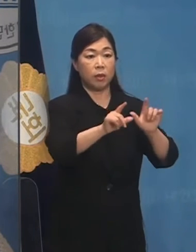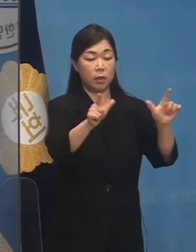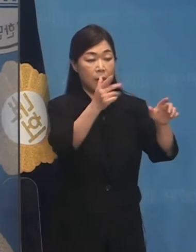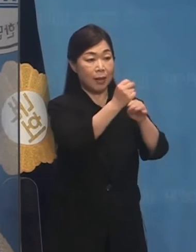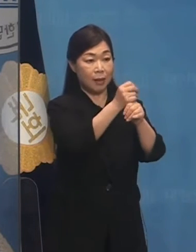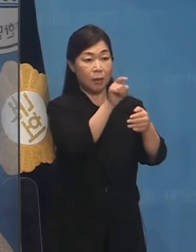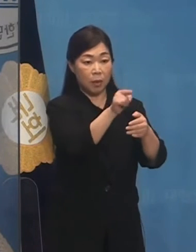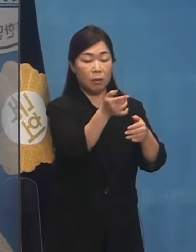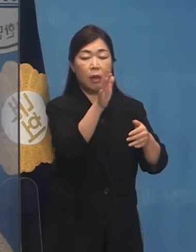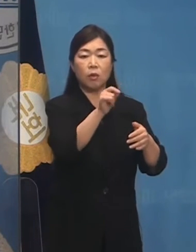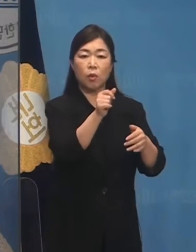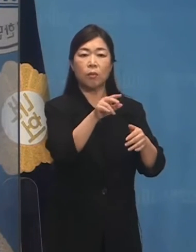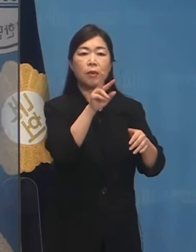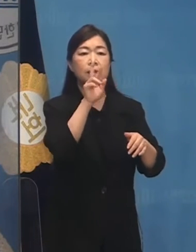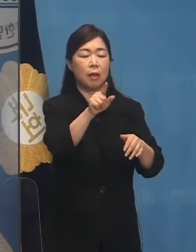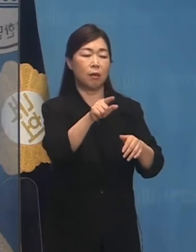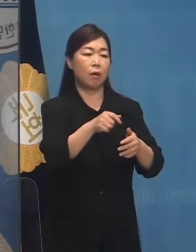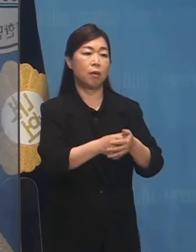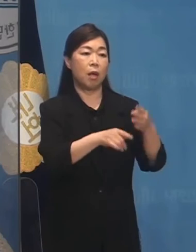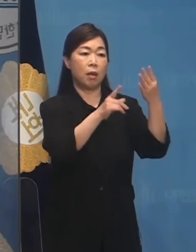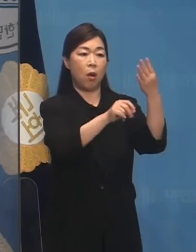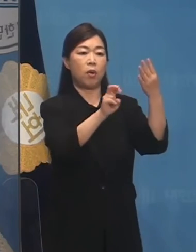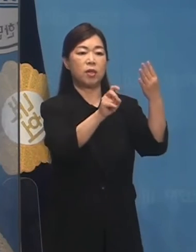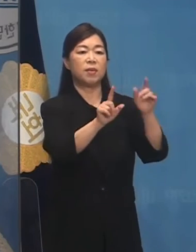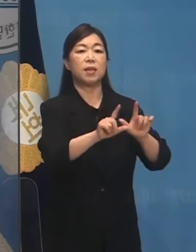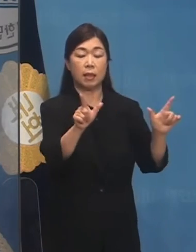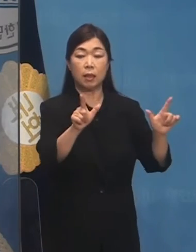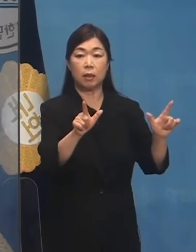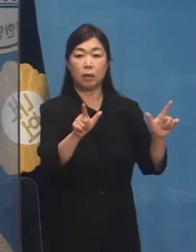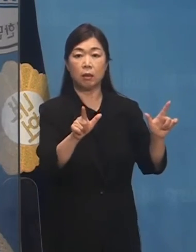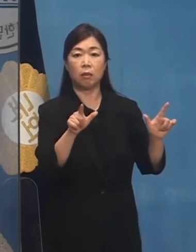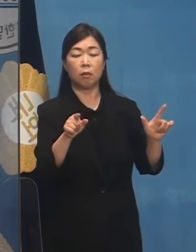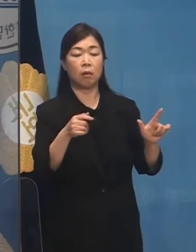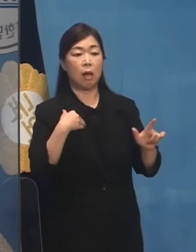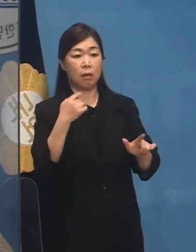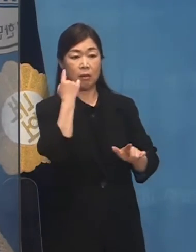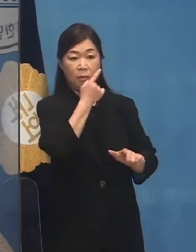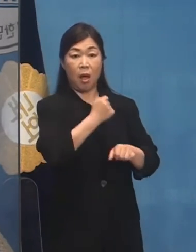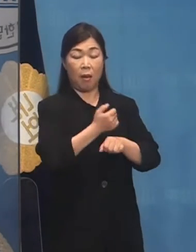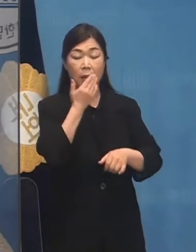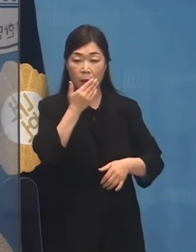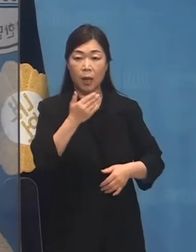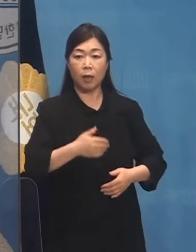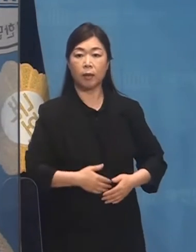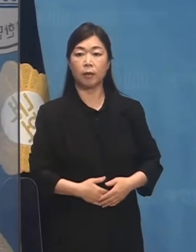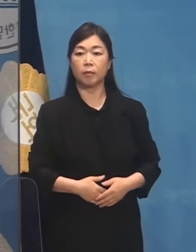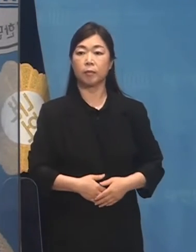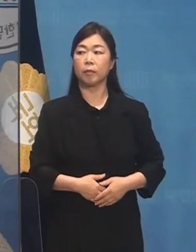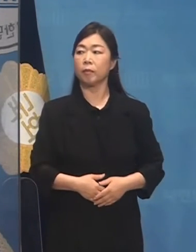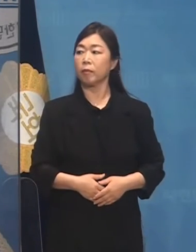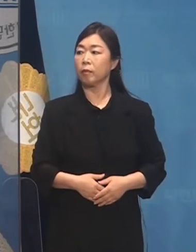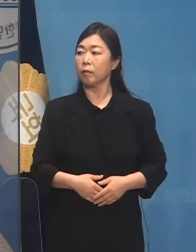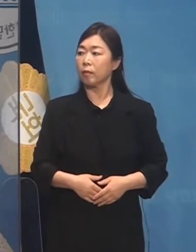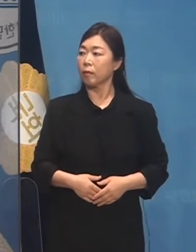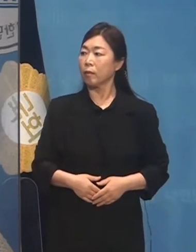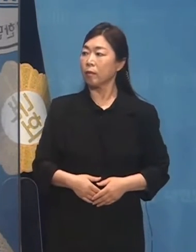적혀 있는데 이거 잘못된 겁니다. 4월 21일입니다. 그것도 제가 증명해 드리겠습니다.